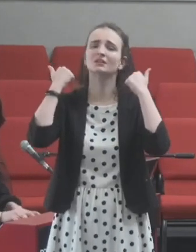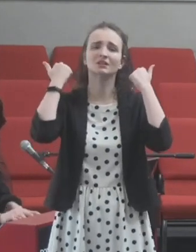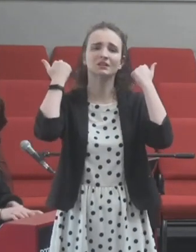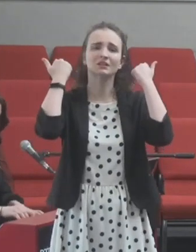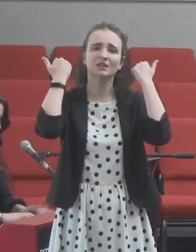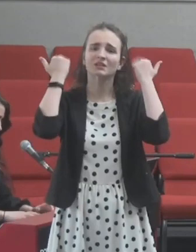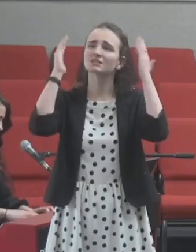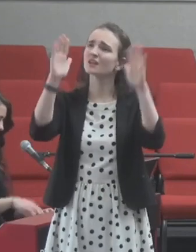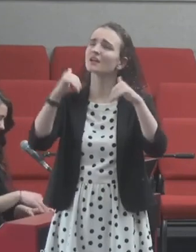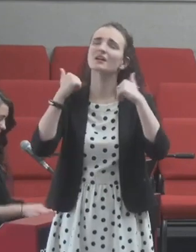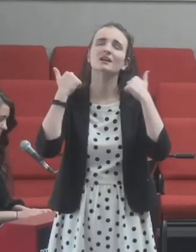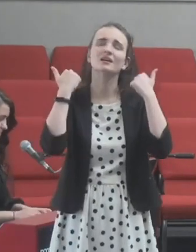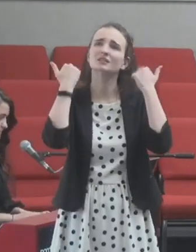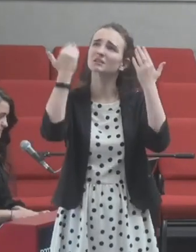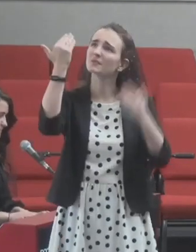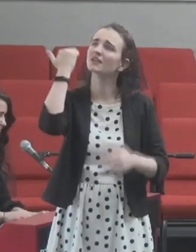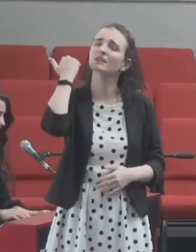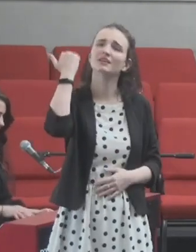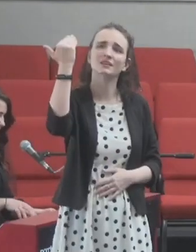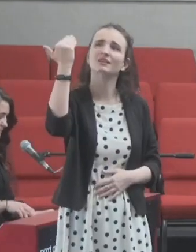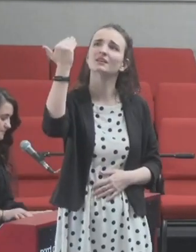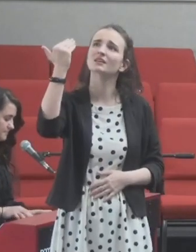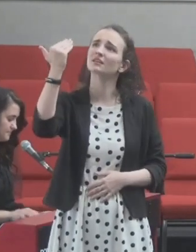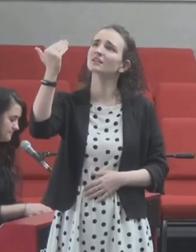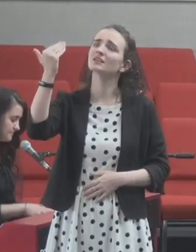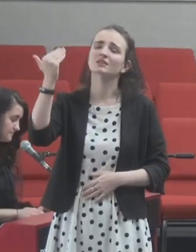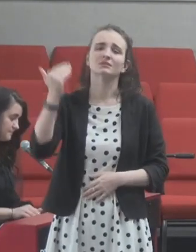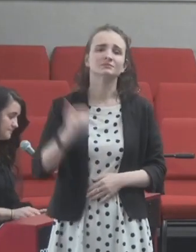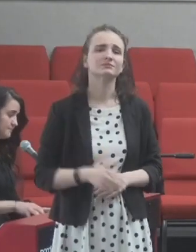Слава, слава тебе